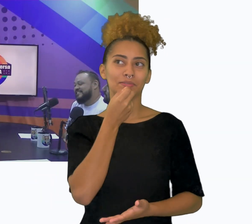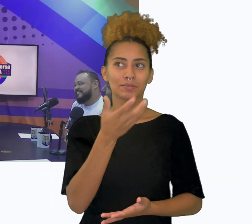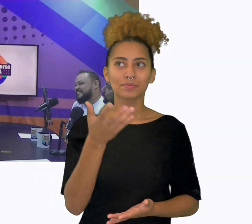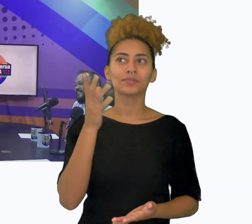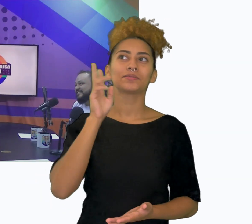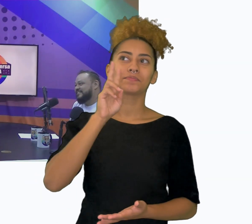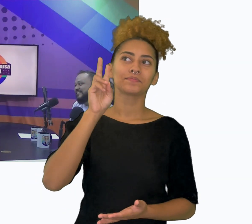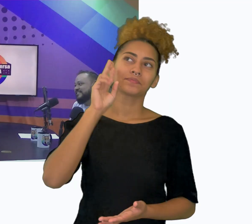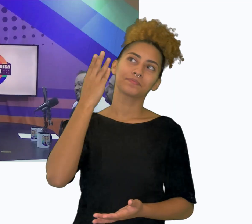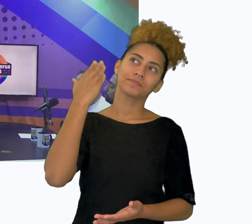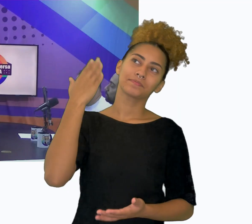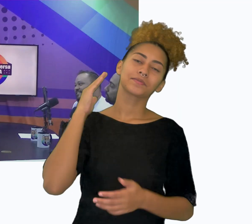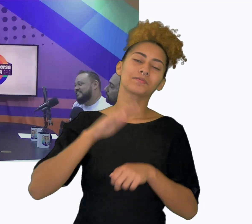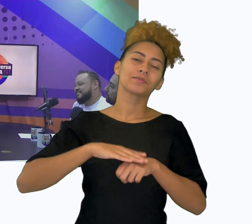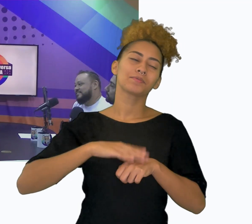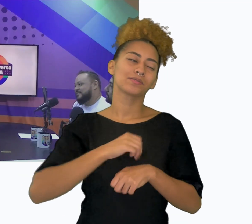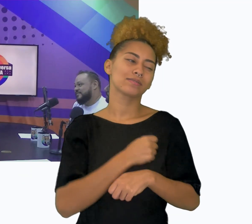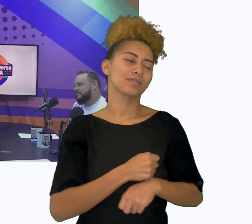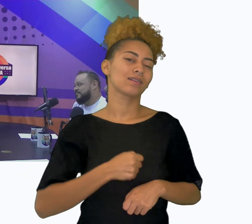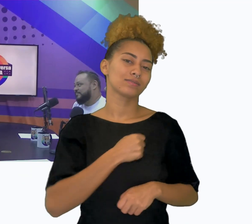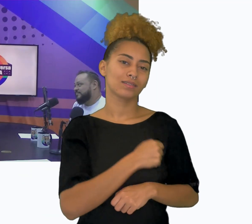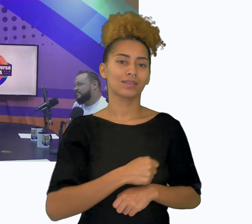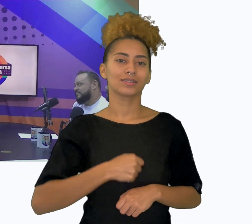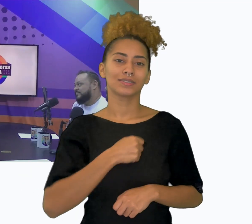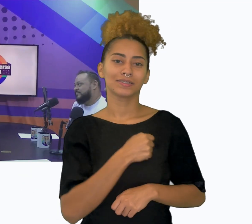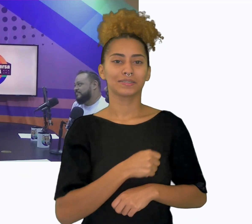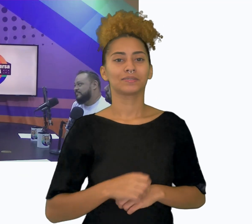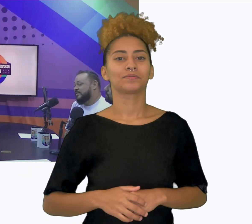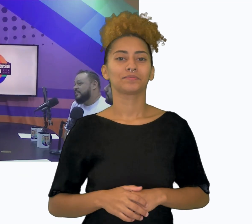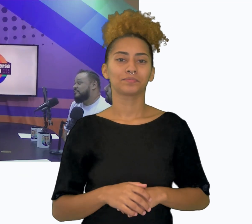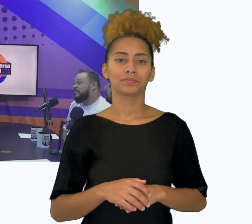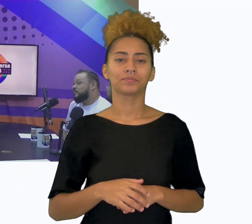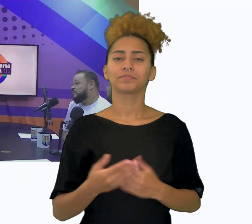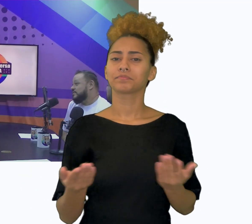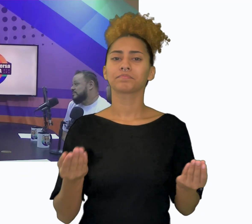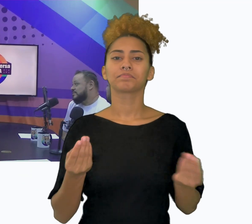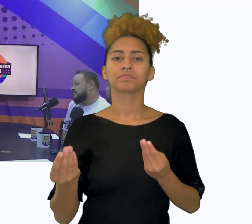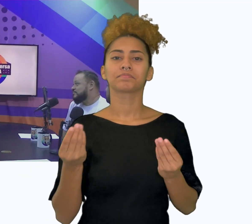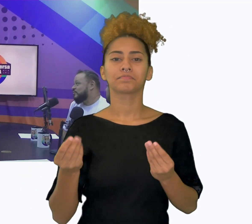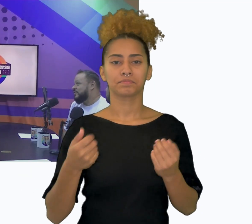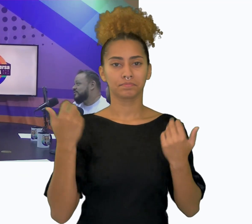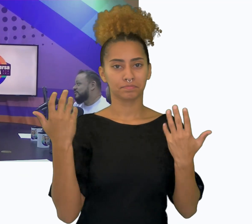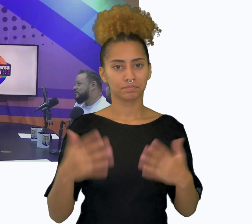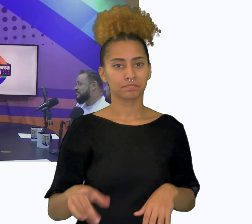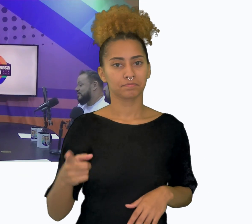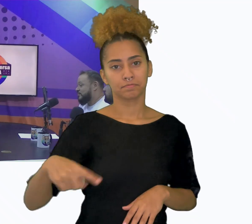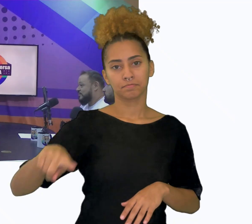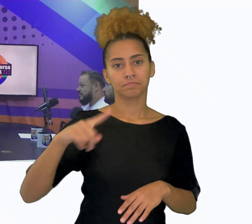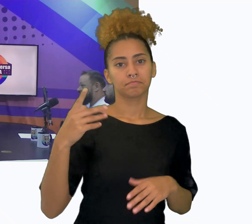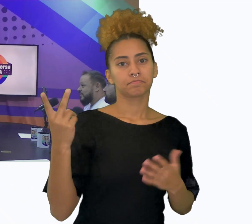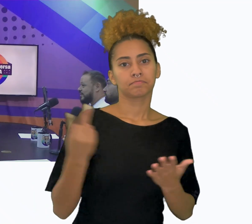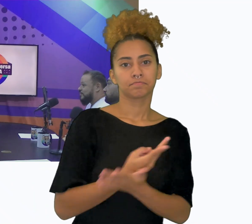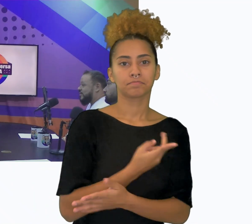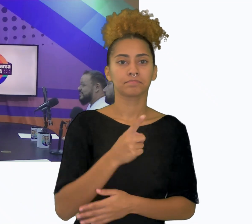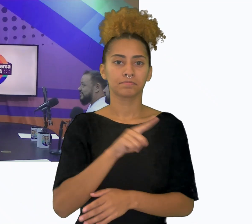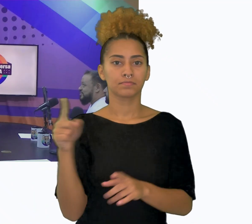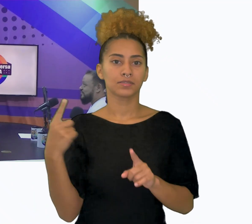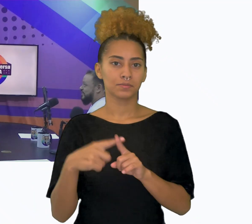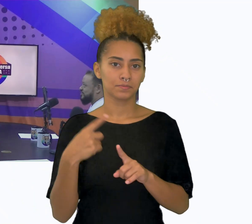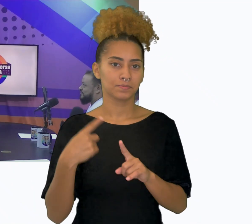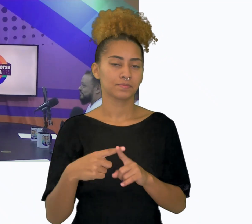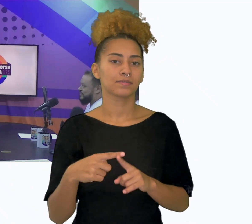assim, São. momentos É. que Muito dão bons. saudades ainda, né? E aventuras? Vamos contar de aventuras agora? Porque